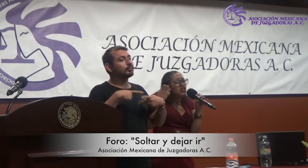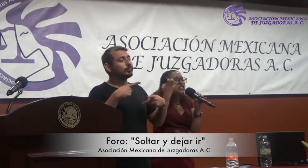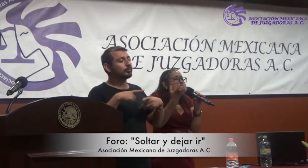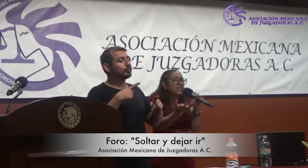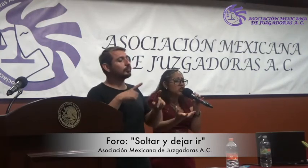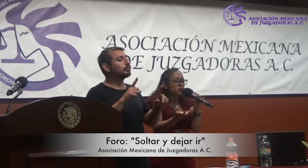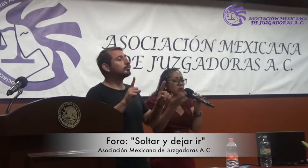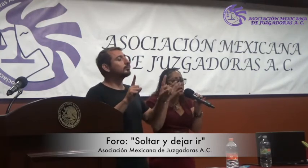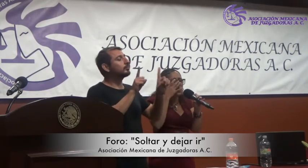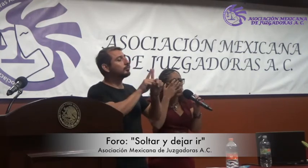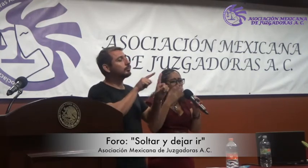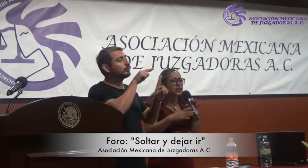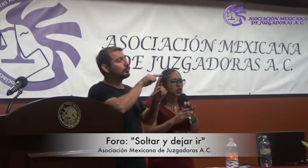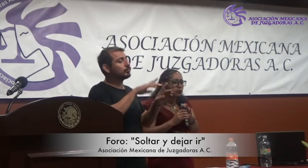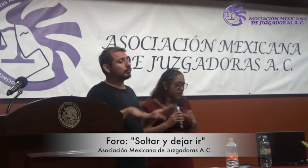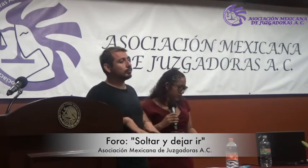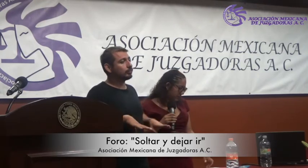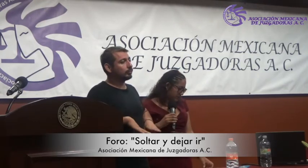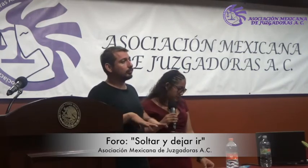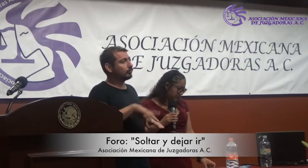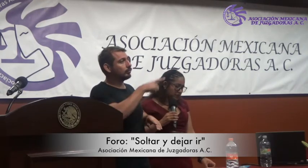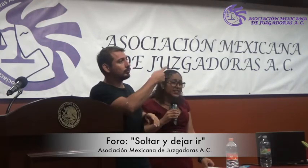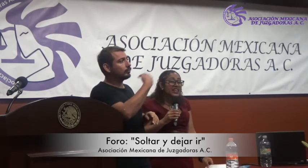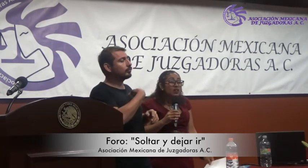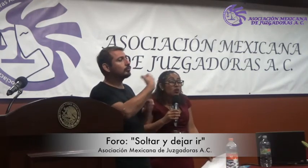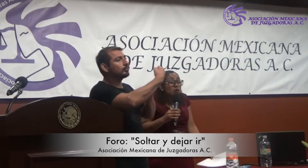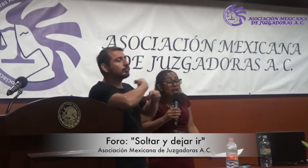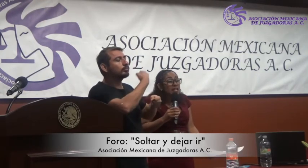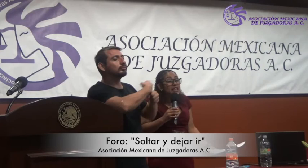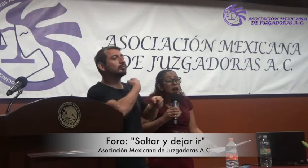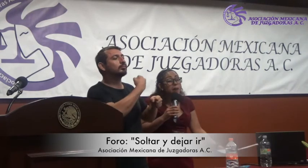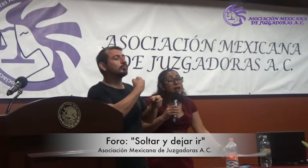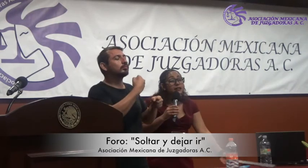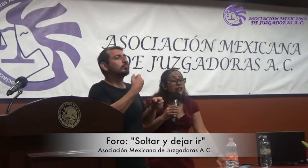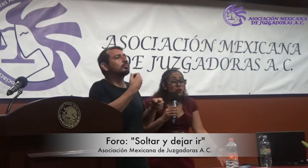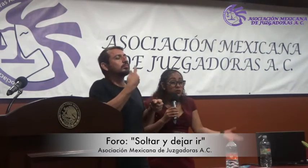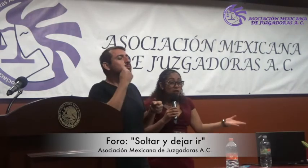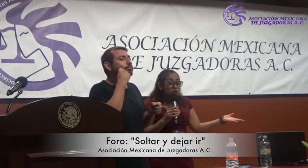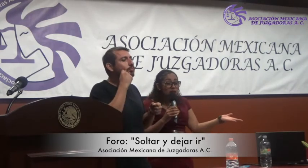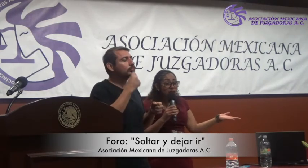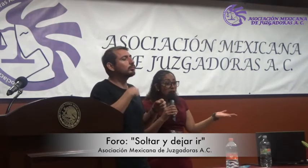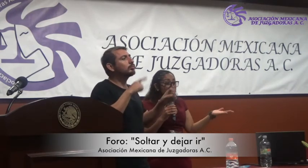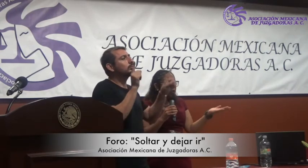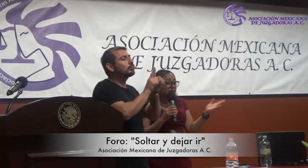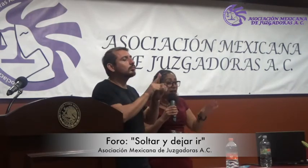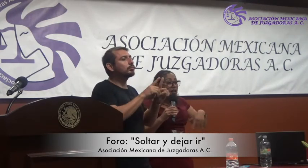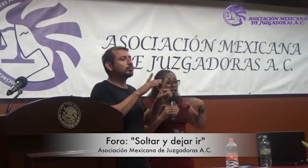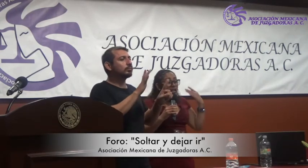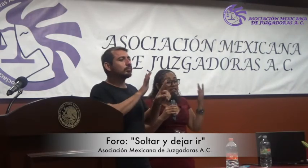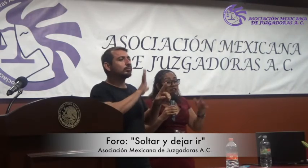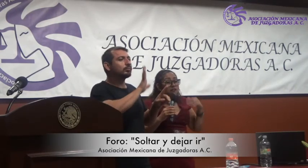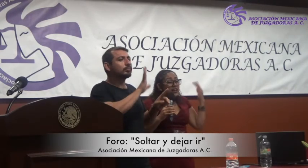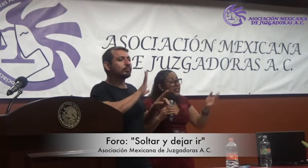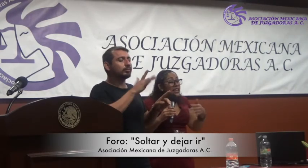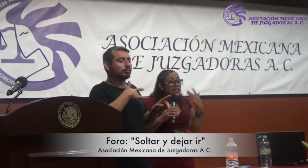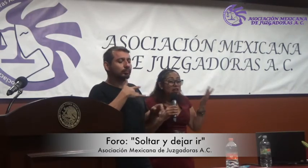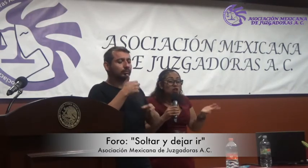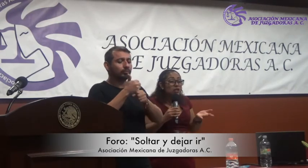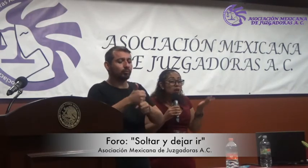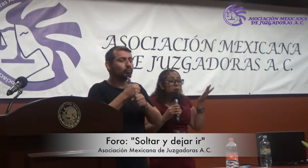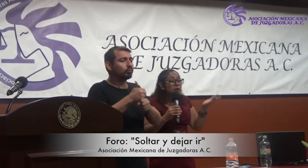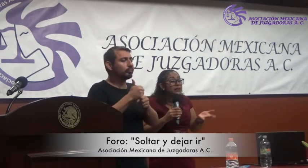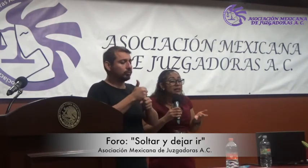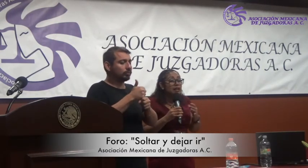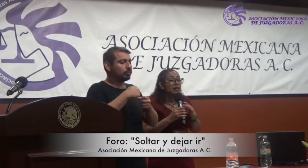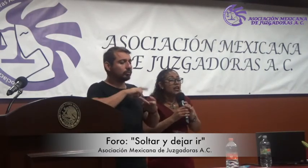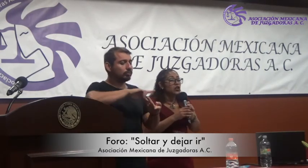mochila de cosas que en su momento no resolví. Traigo una herida abierta, es como tener una herida abierta, que esté infectada y que todo